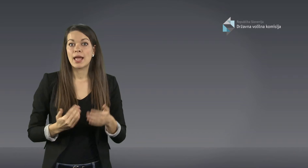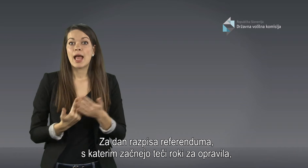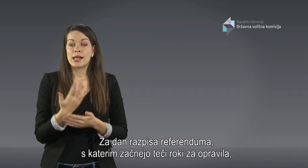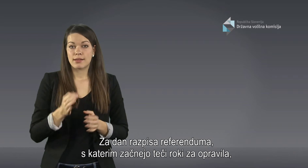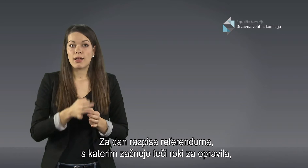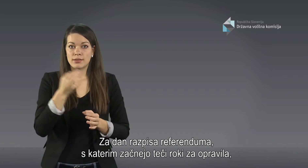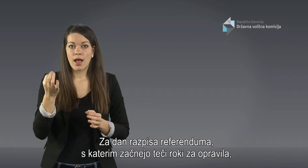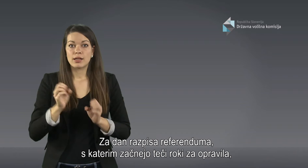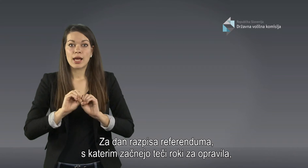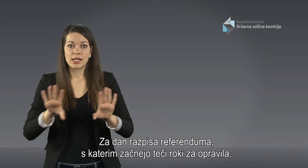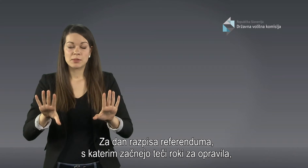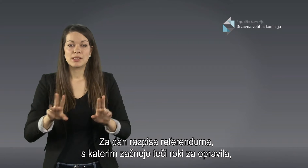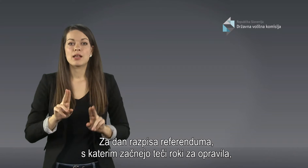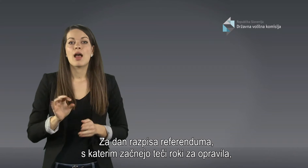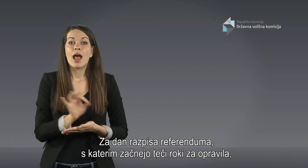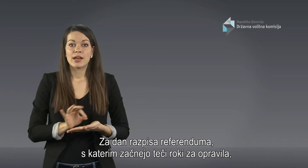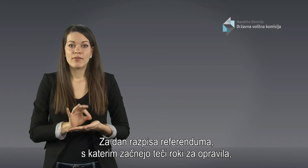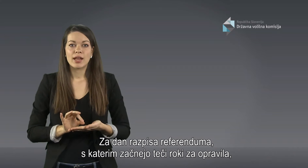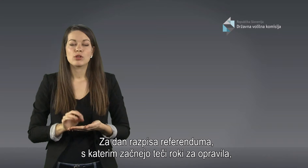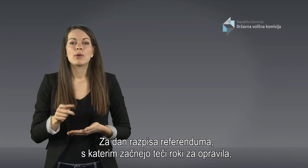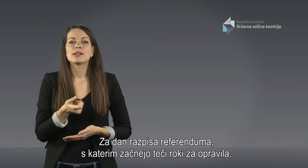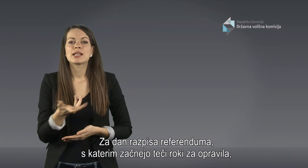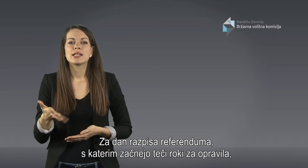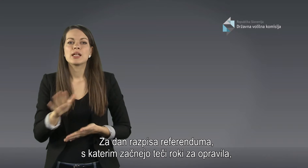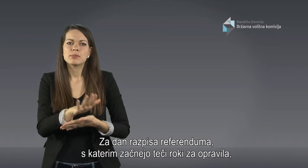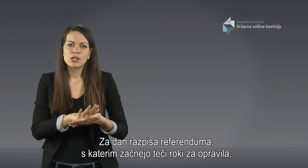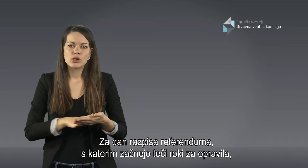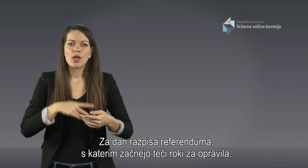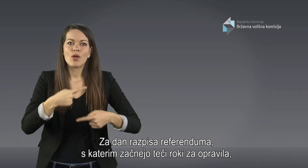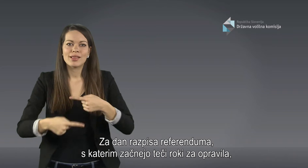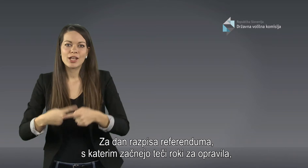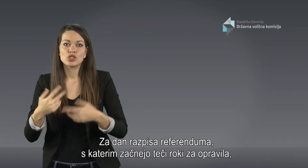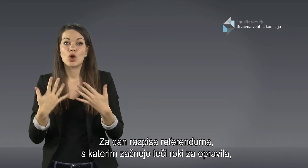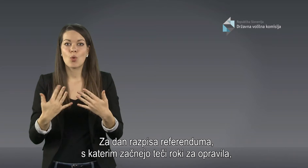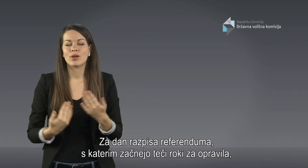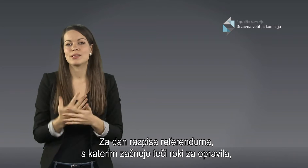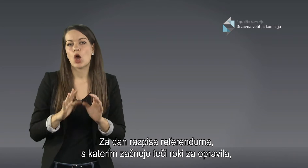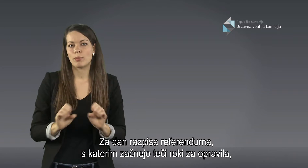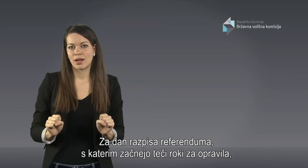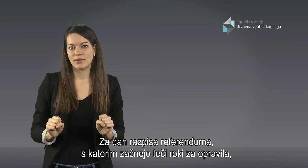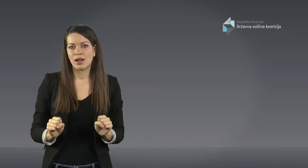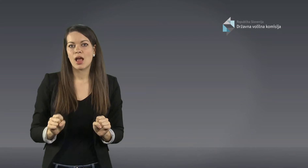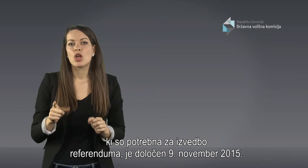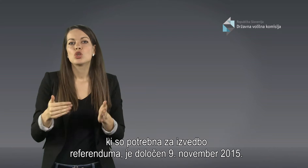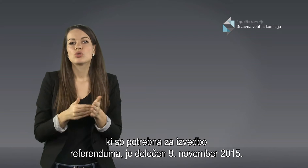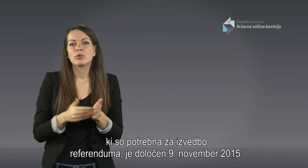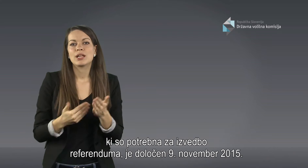Za dan razpisa referenduma, s katerim začnejo teči roki za opravila, ki so potrebna za izvedbo referenduma, je